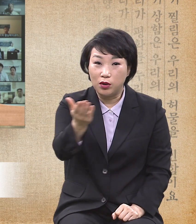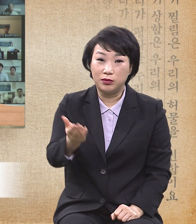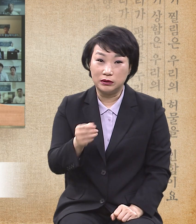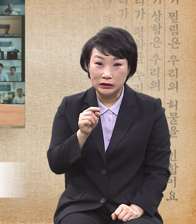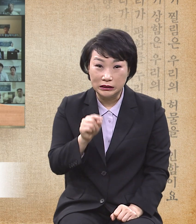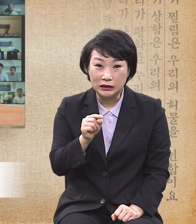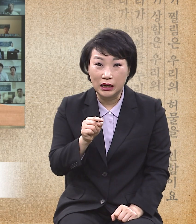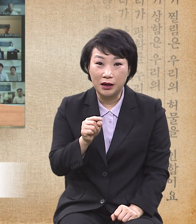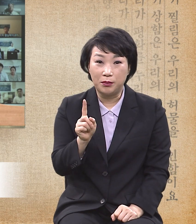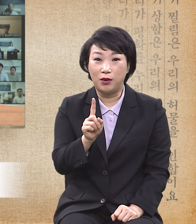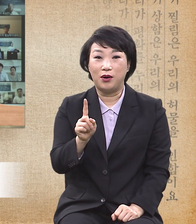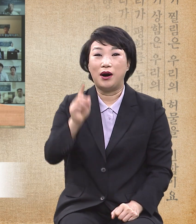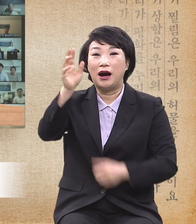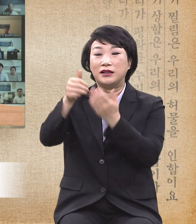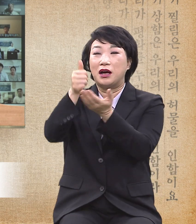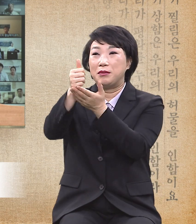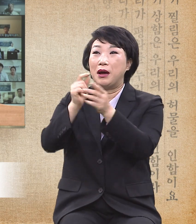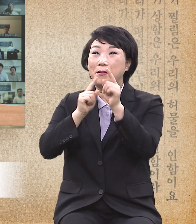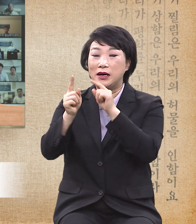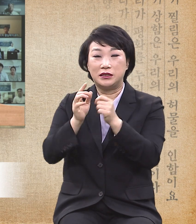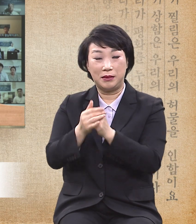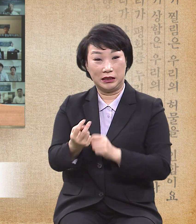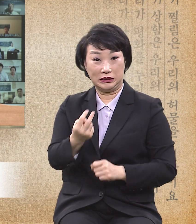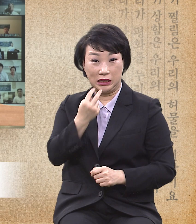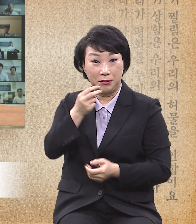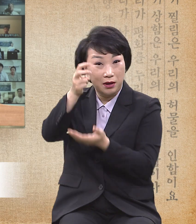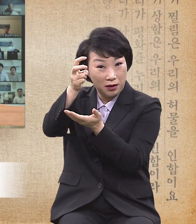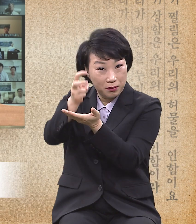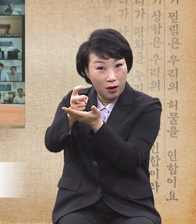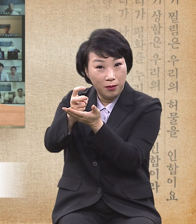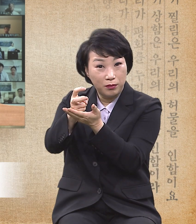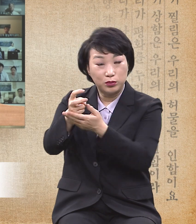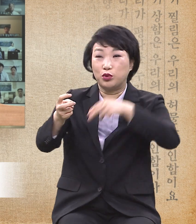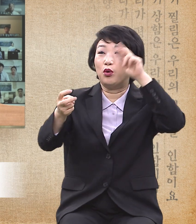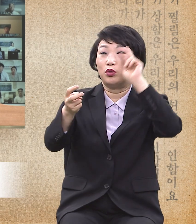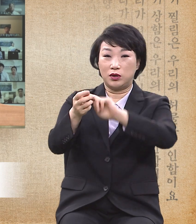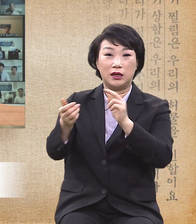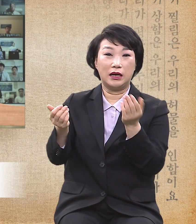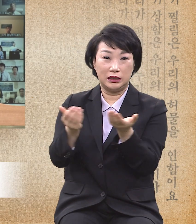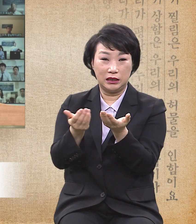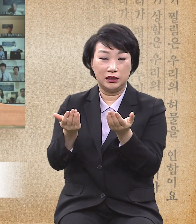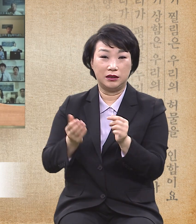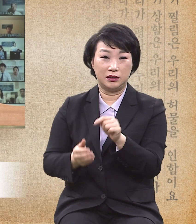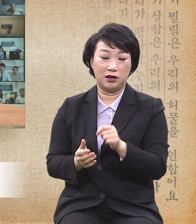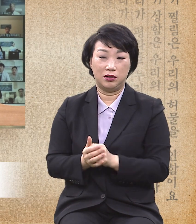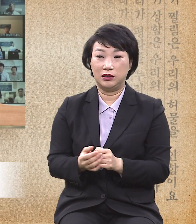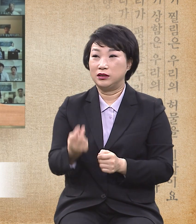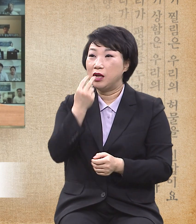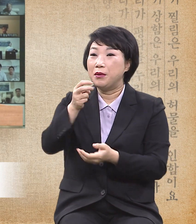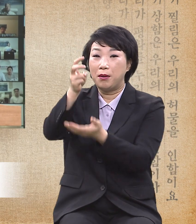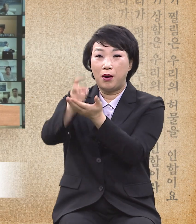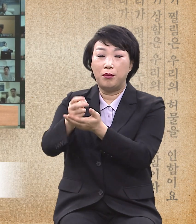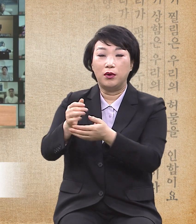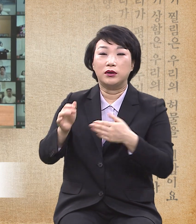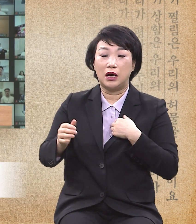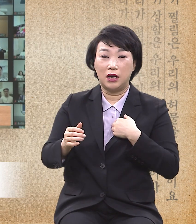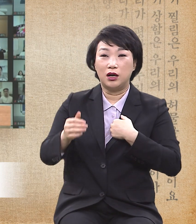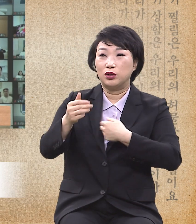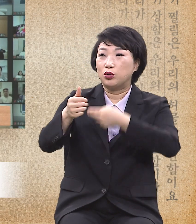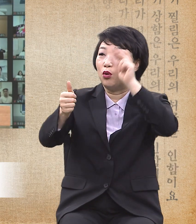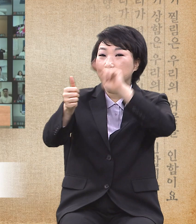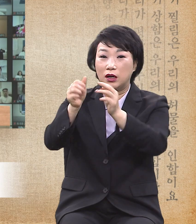바로 하나님의 말씀의 생명의 법의 도전이란 말이에요. 생명의 법의 도전일